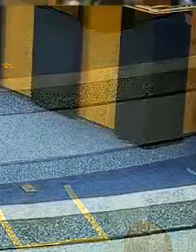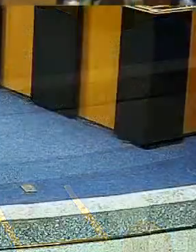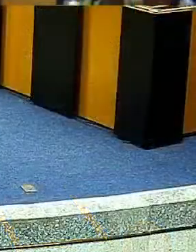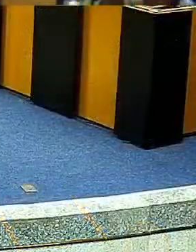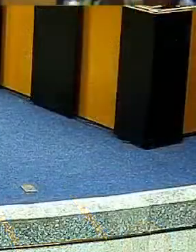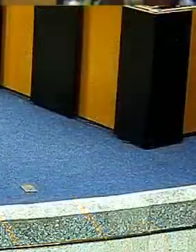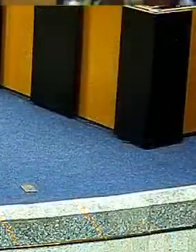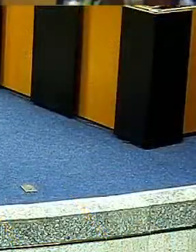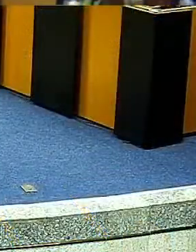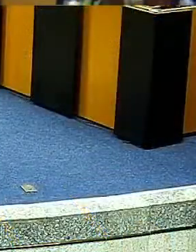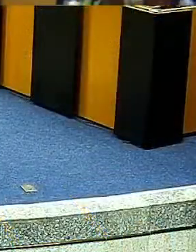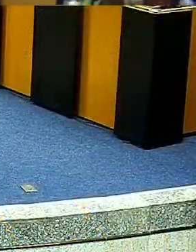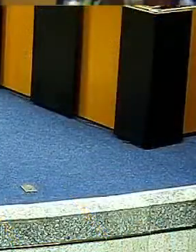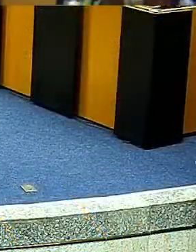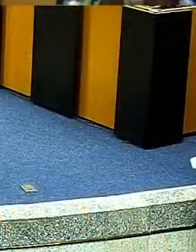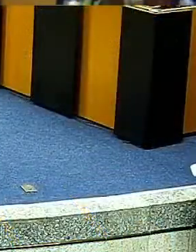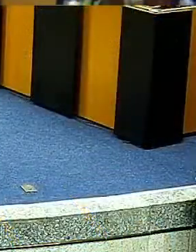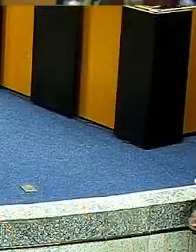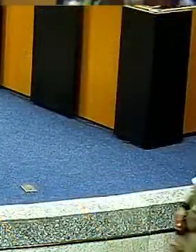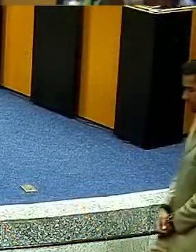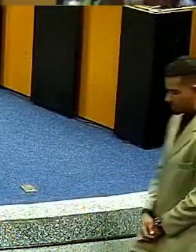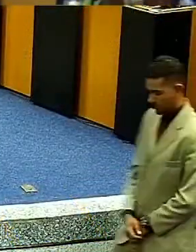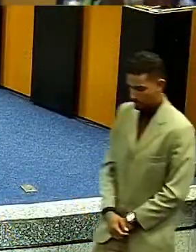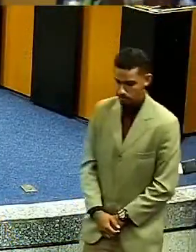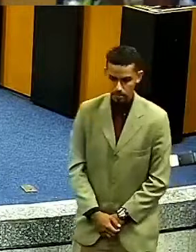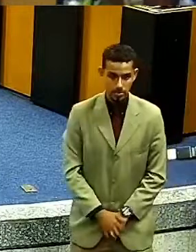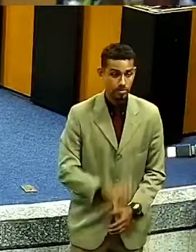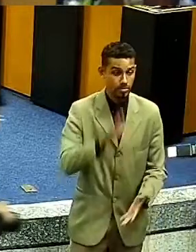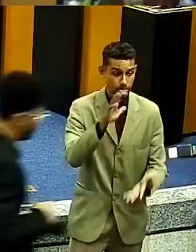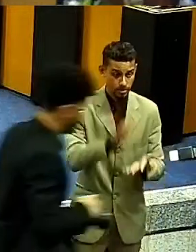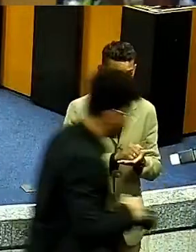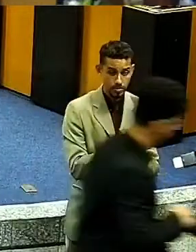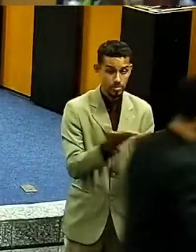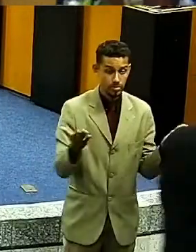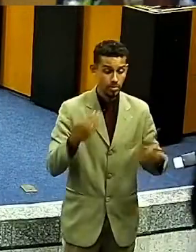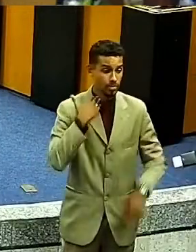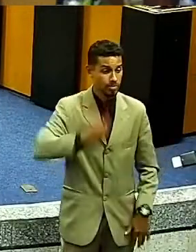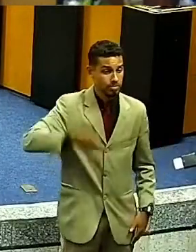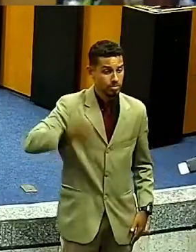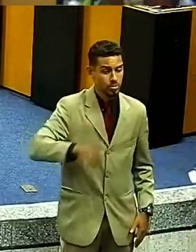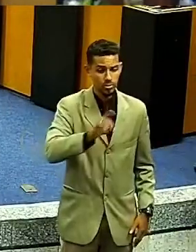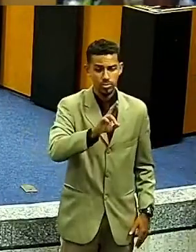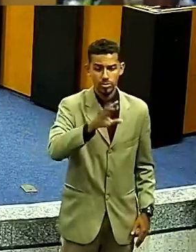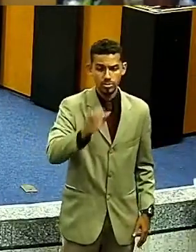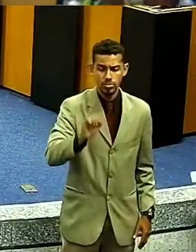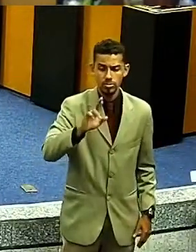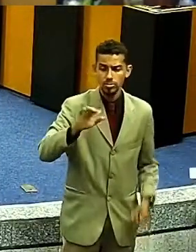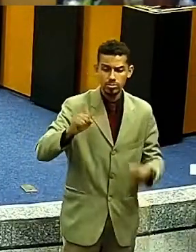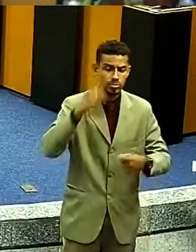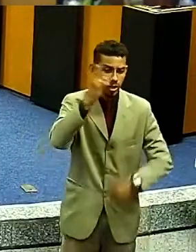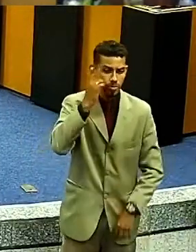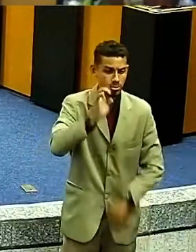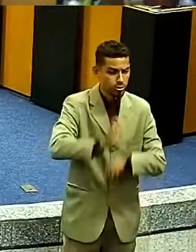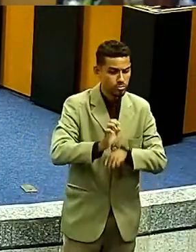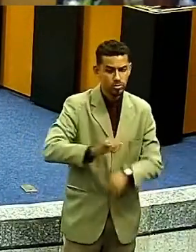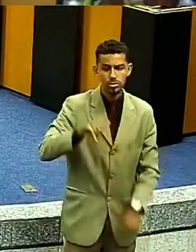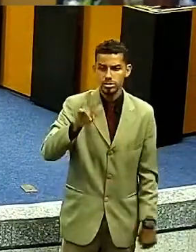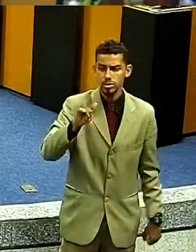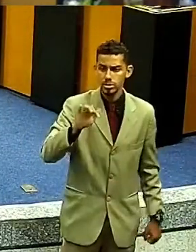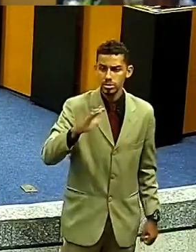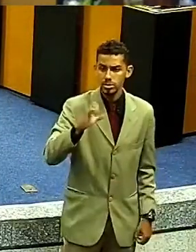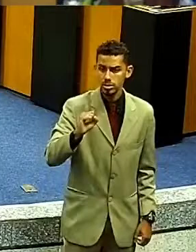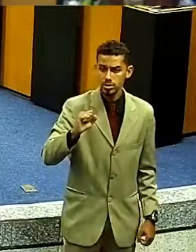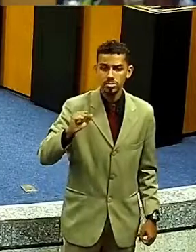registamos a presença do membro da corte Dr Ferdinando cerejo do Juiz de Direito Rodrigo persas do deputado estadual igl